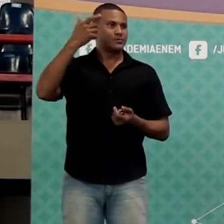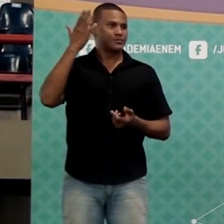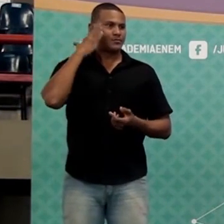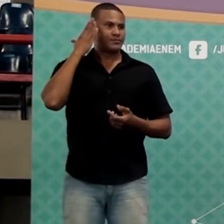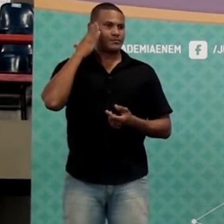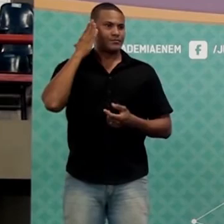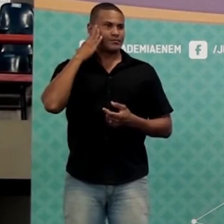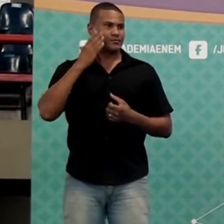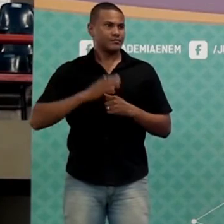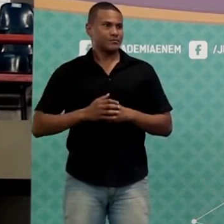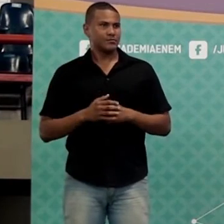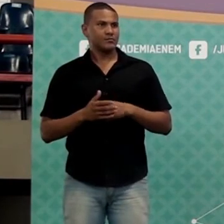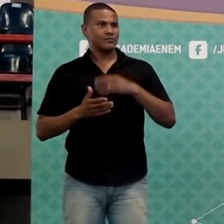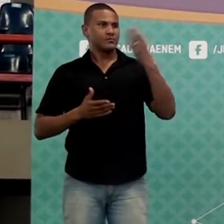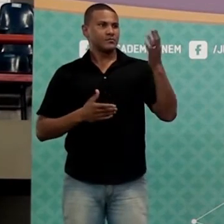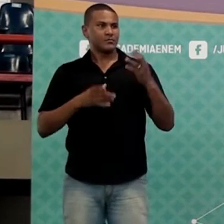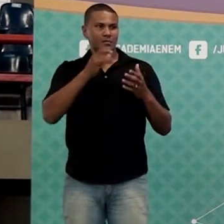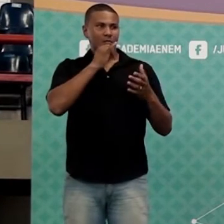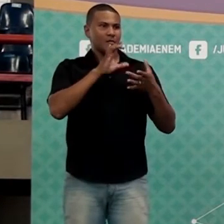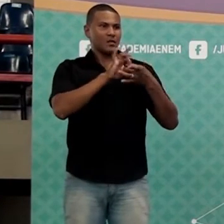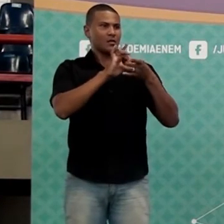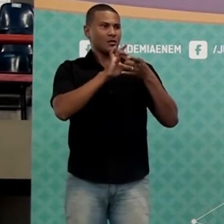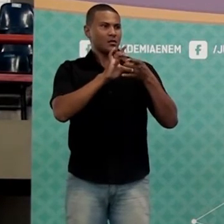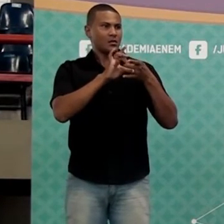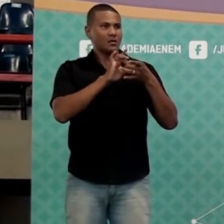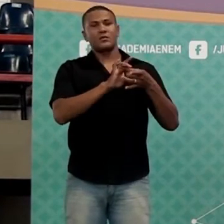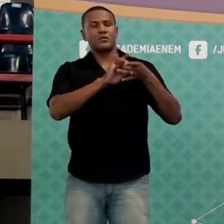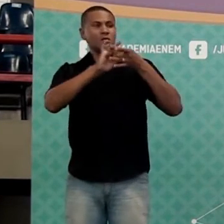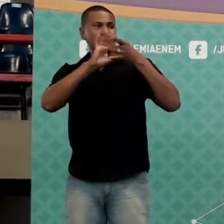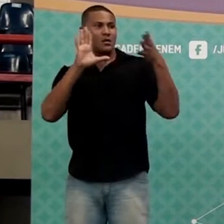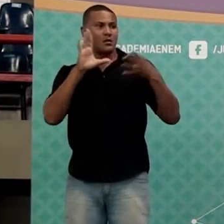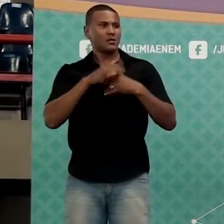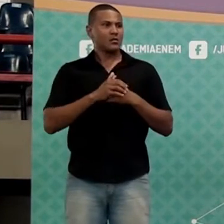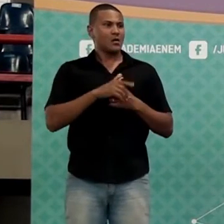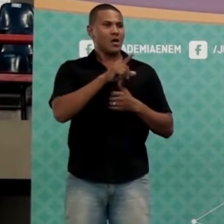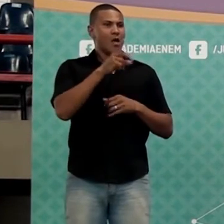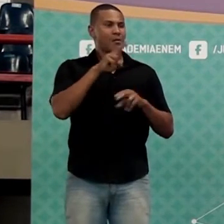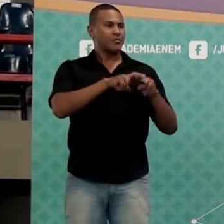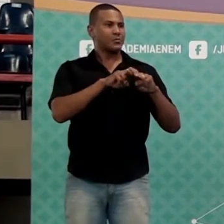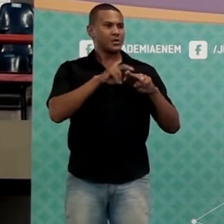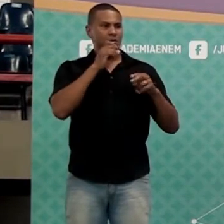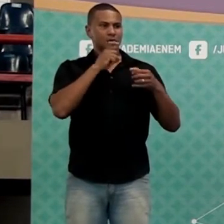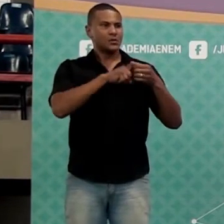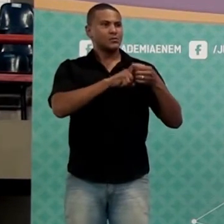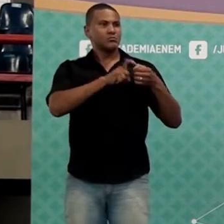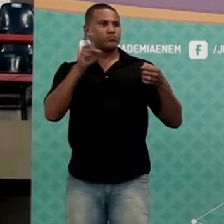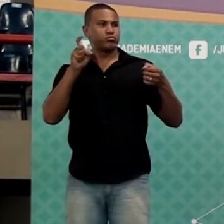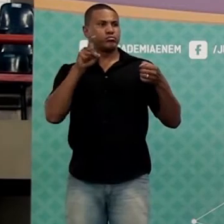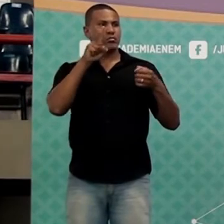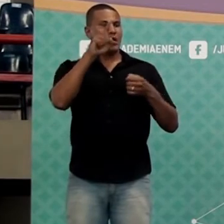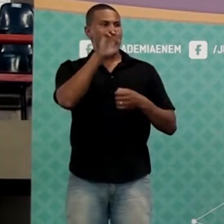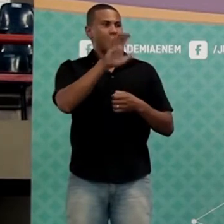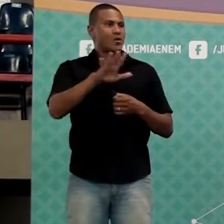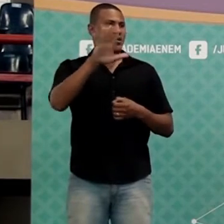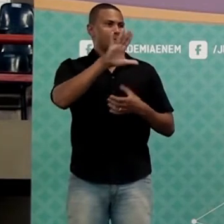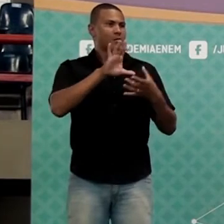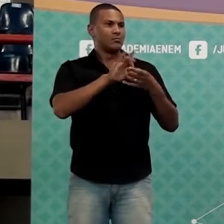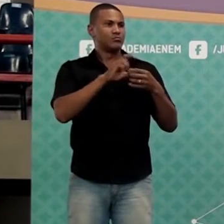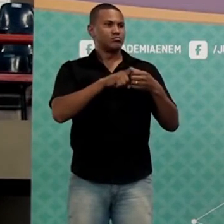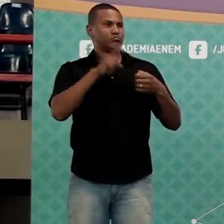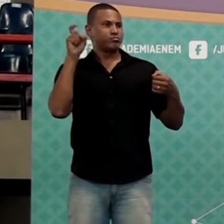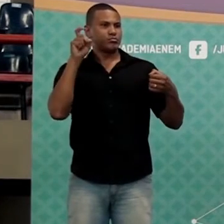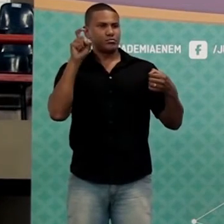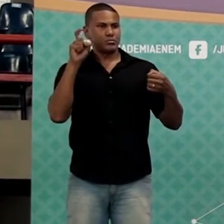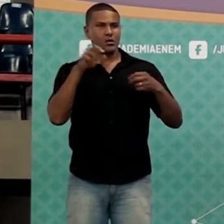saiu da União Europeia. Aí o que acontece? Mexe nas moedas do mundo inteiro. Todo